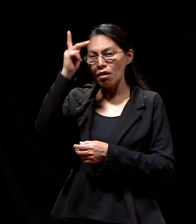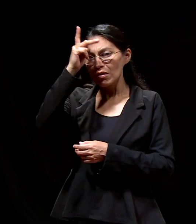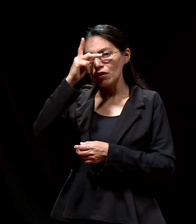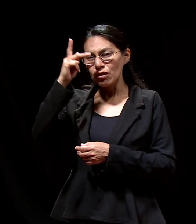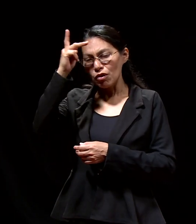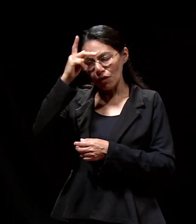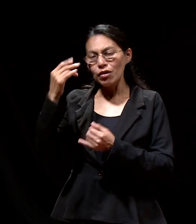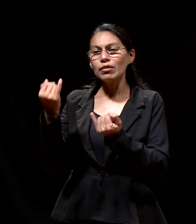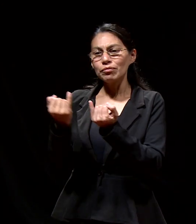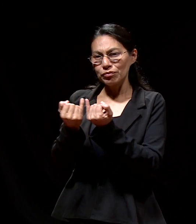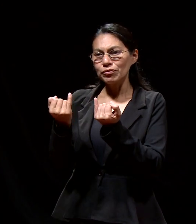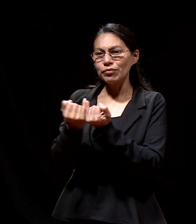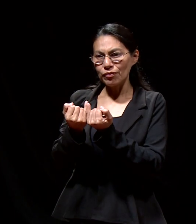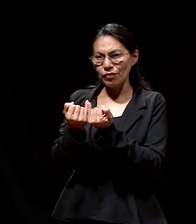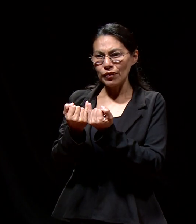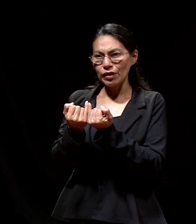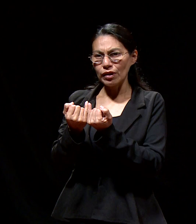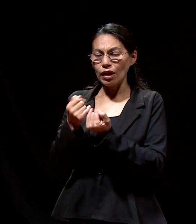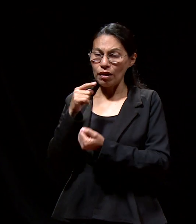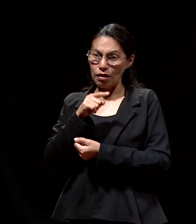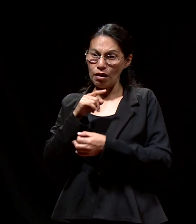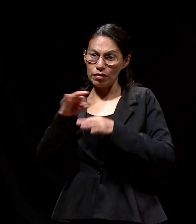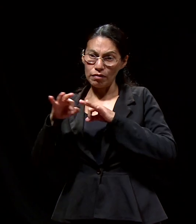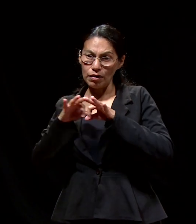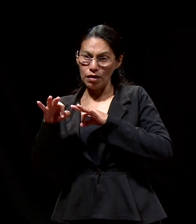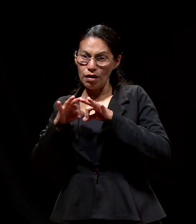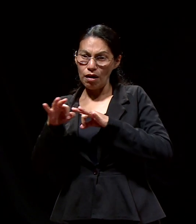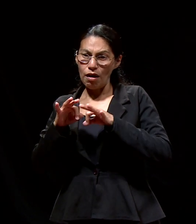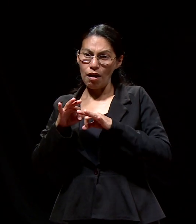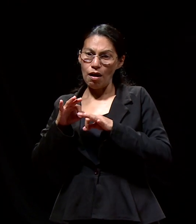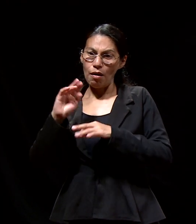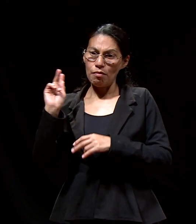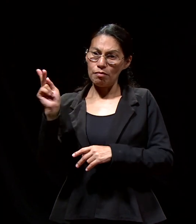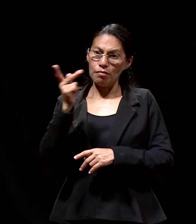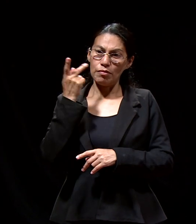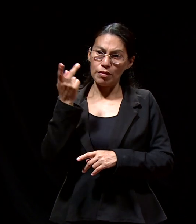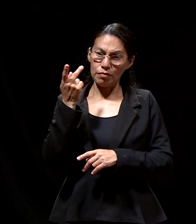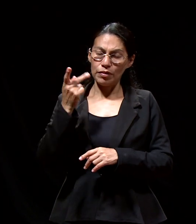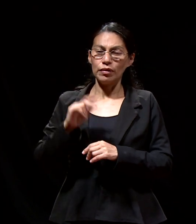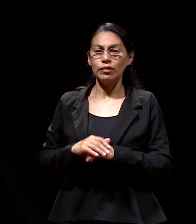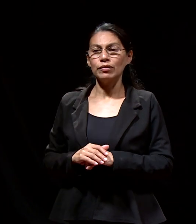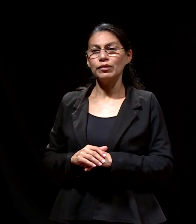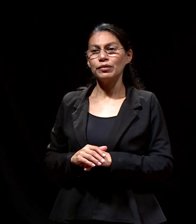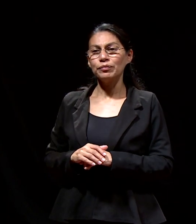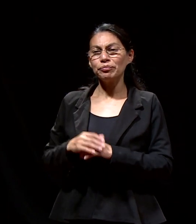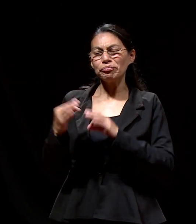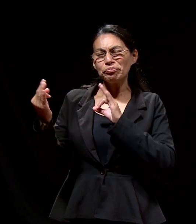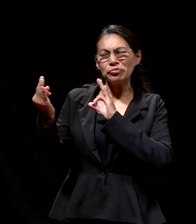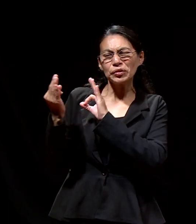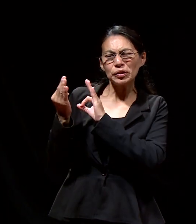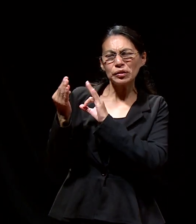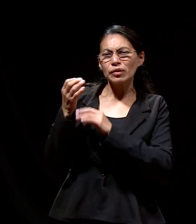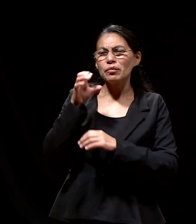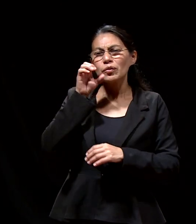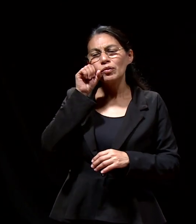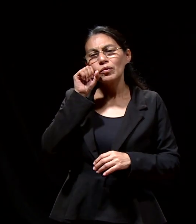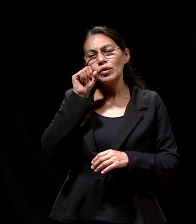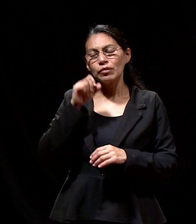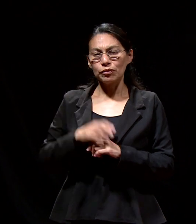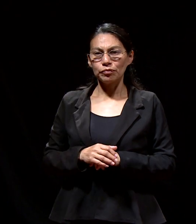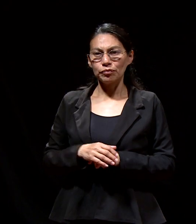trabaja también para una preparatoria aquí en en una comunidad cercana Montemorelos